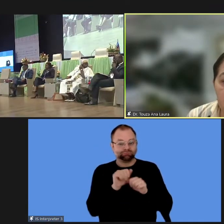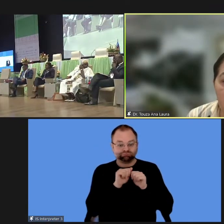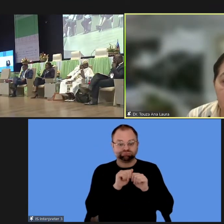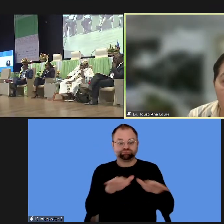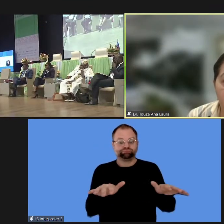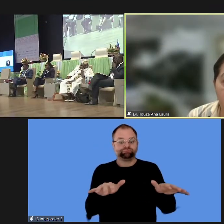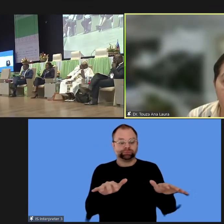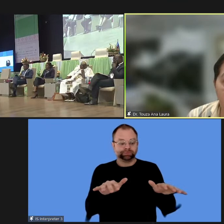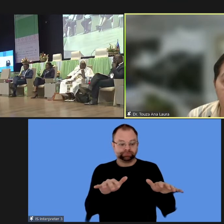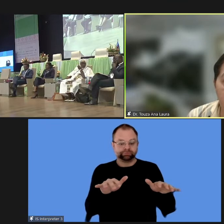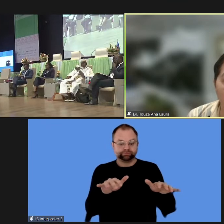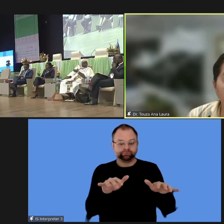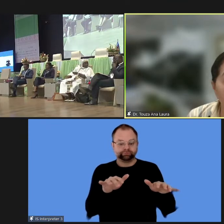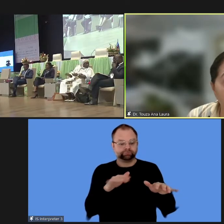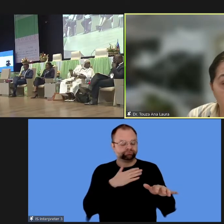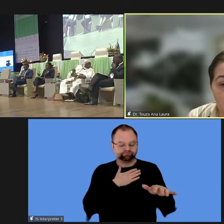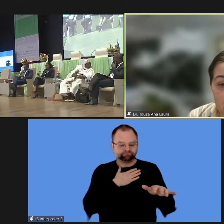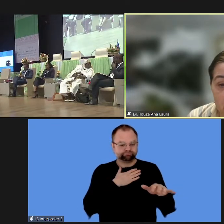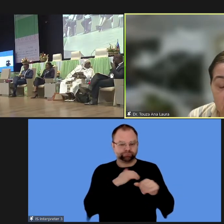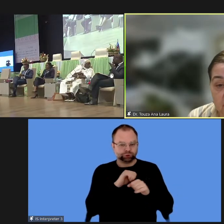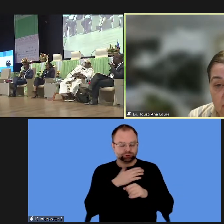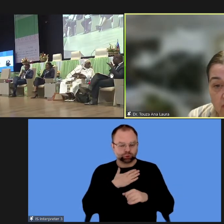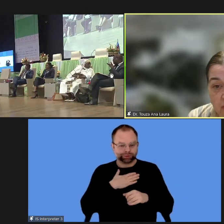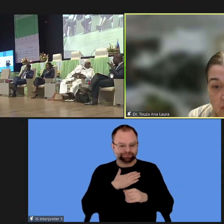et jusque l'année passée,